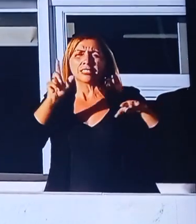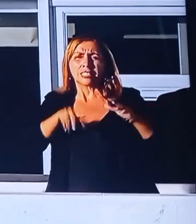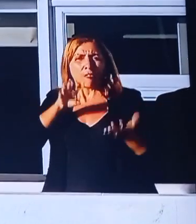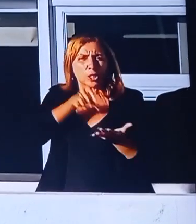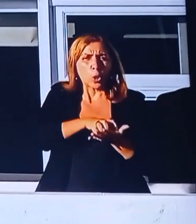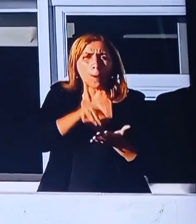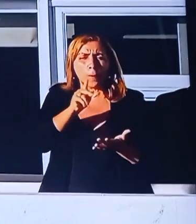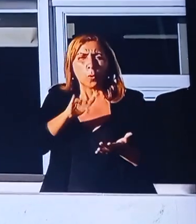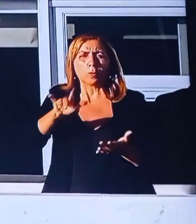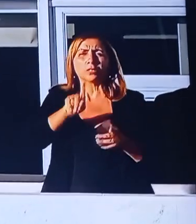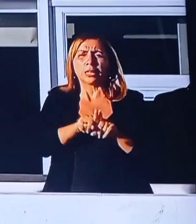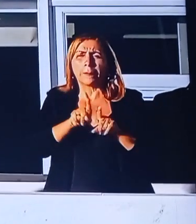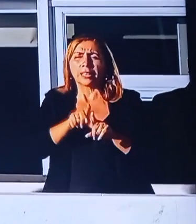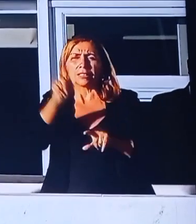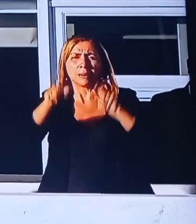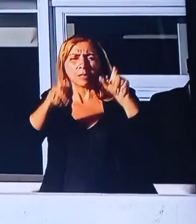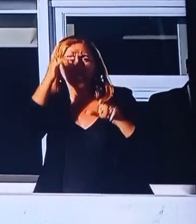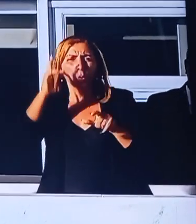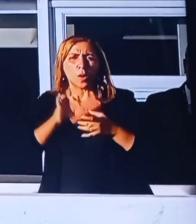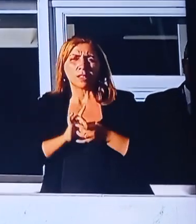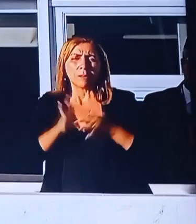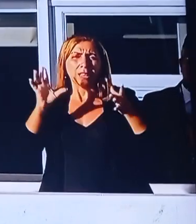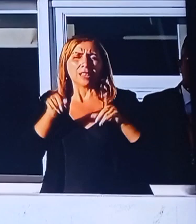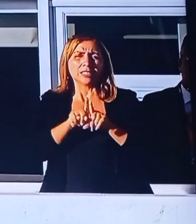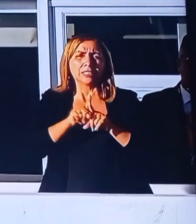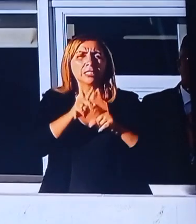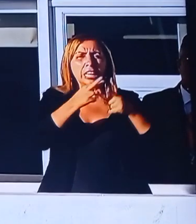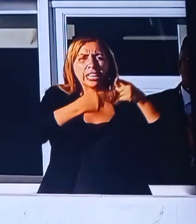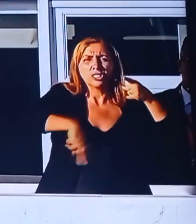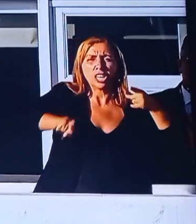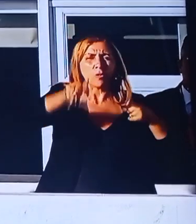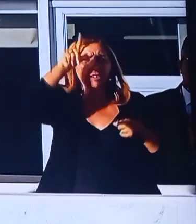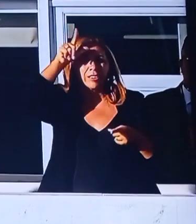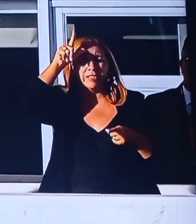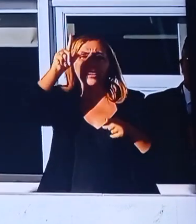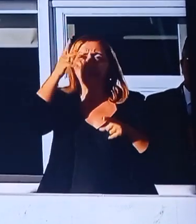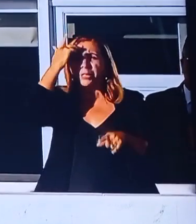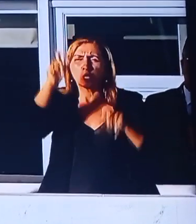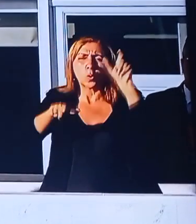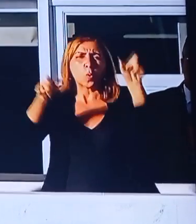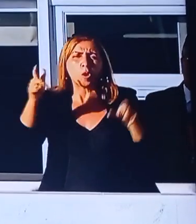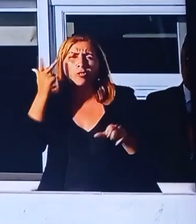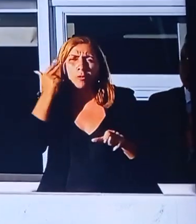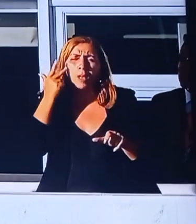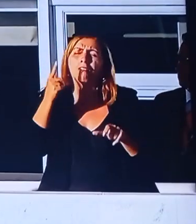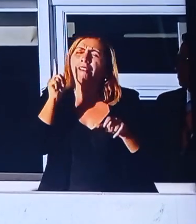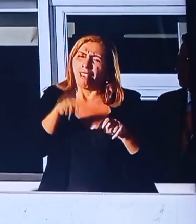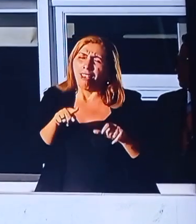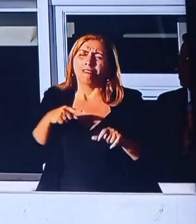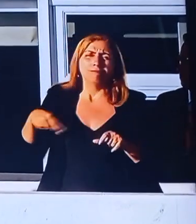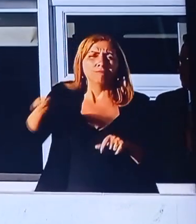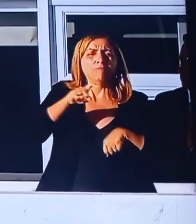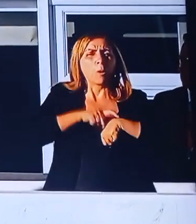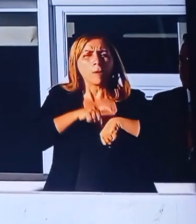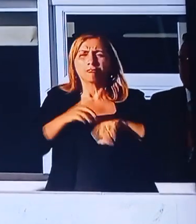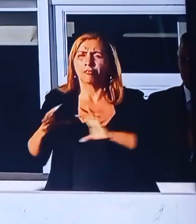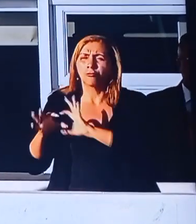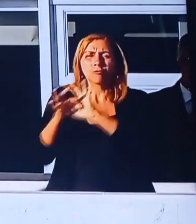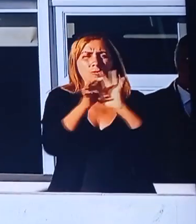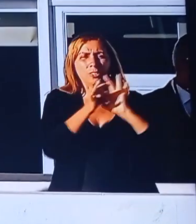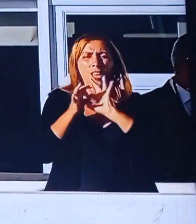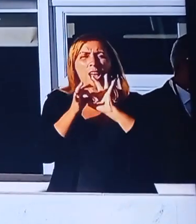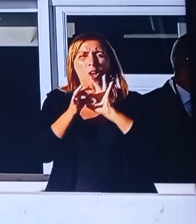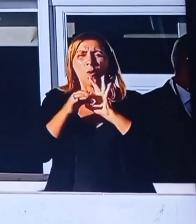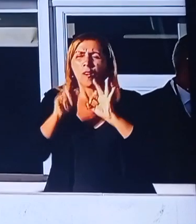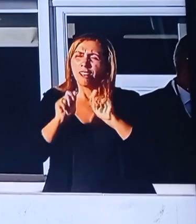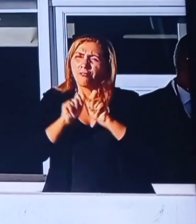liberais, líderes religiosos, cidadãos e cidadãos comuns. É, afinal, é tempo de união